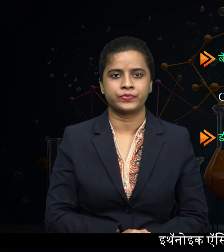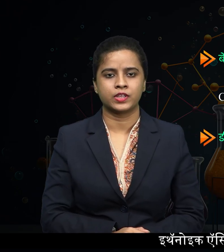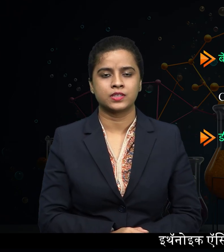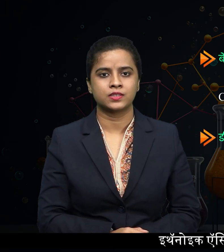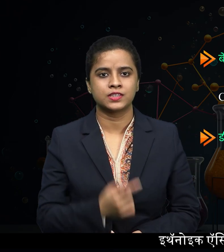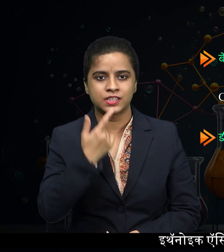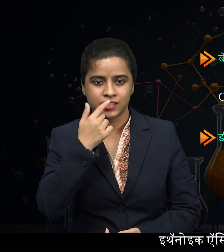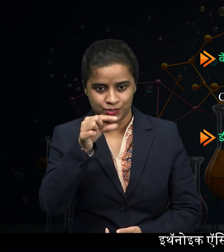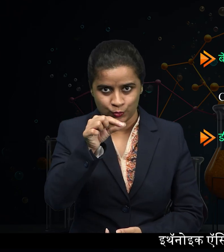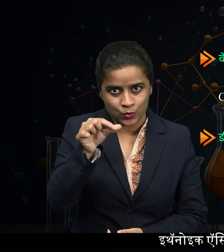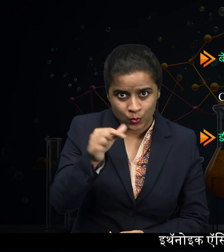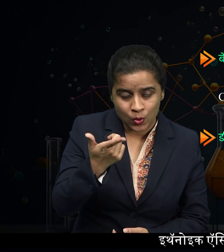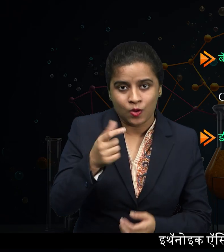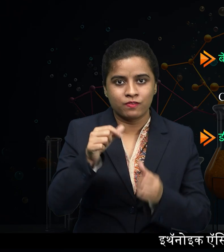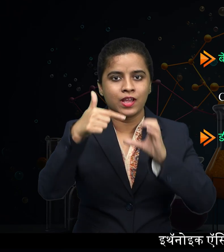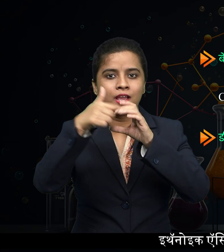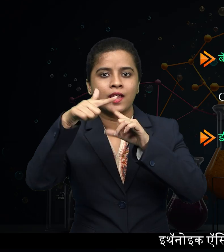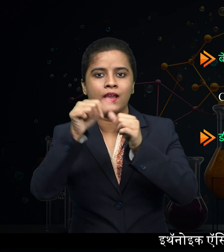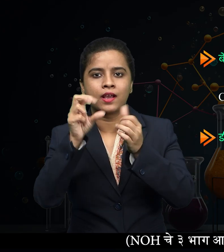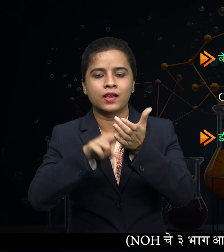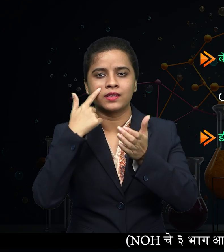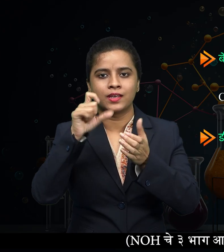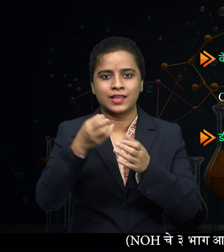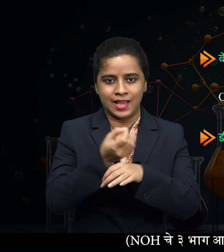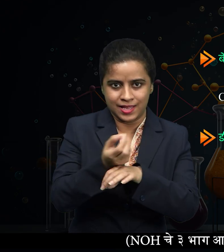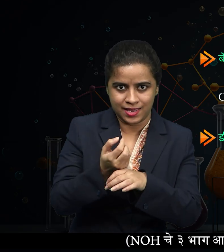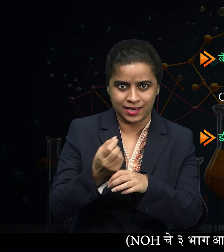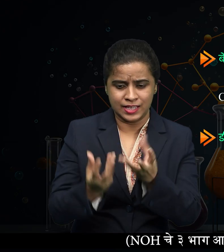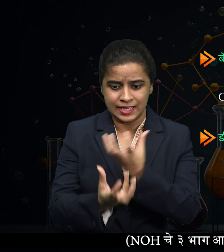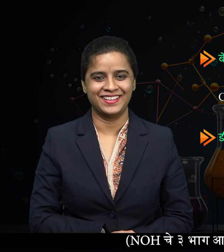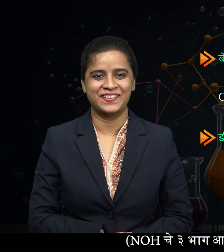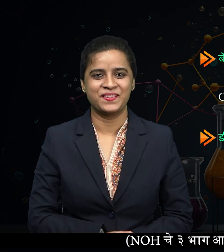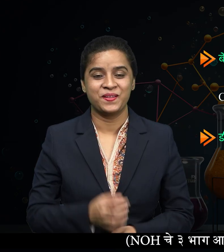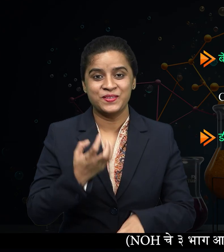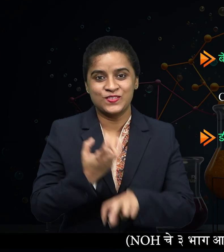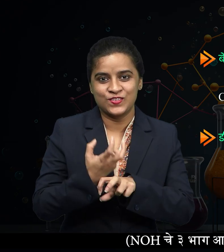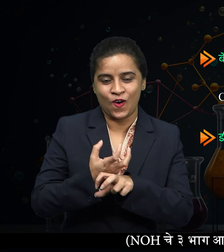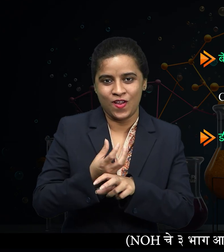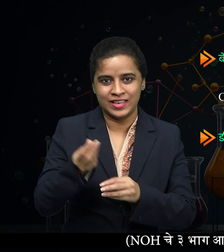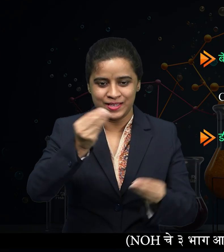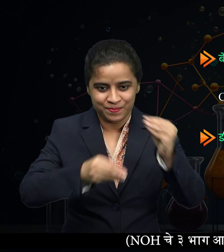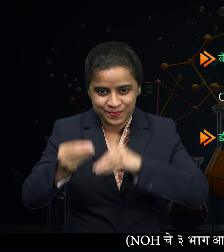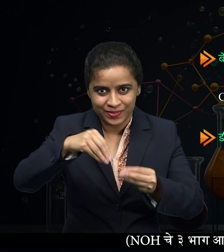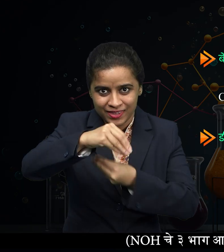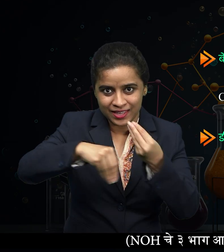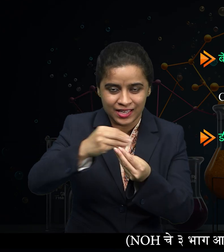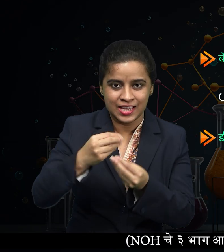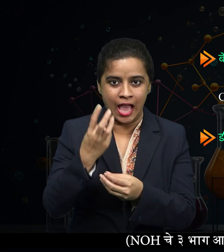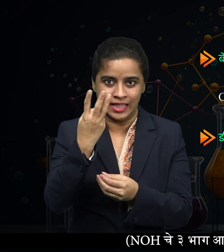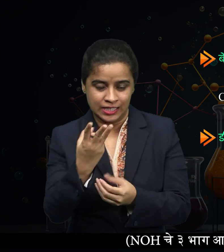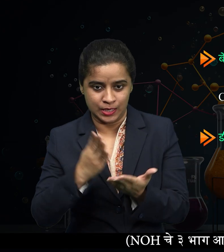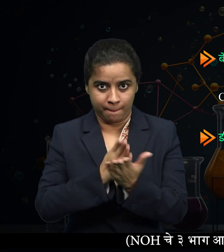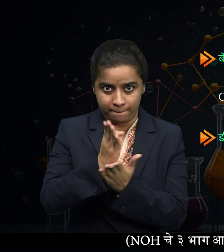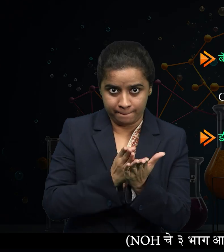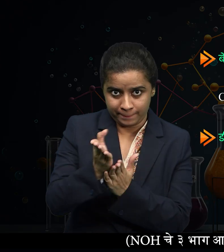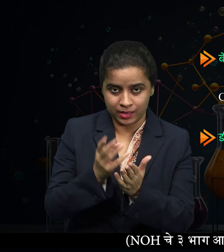इथेनॉइक ॲसिडचे सोडियम मीठ, सोडा, चून, NOH चे 3 भाग आणि CaO चे 1 भाग